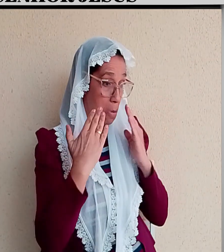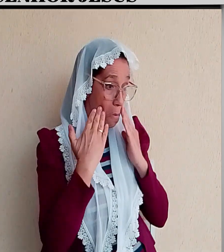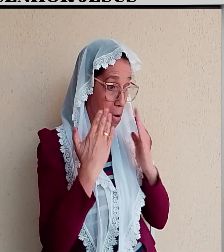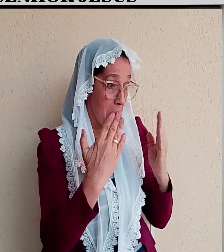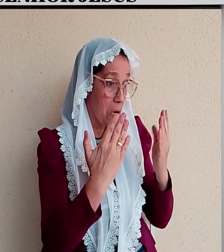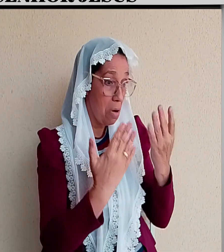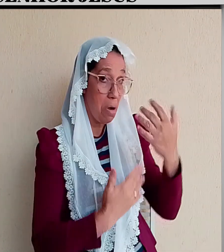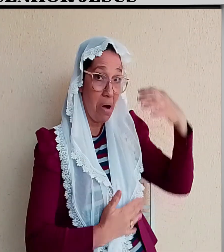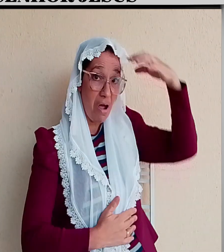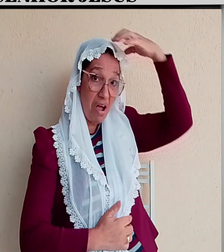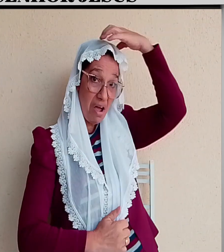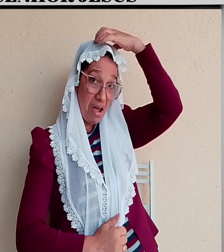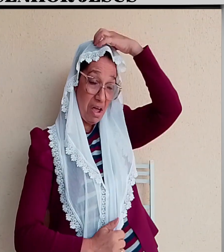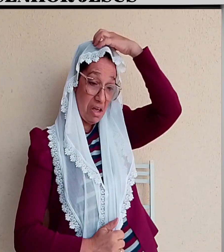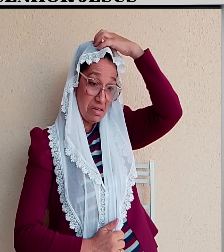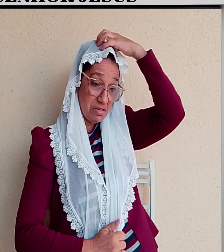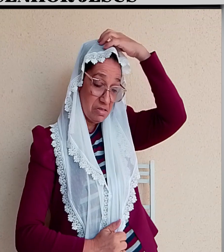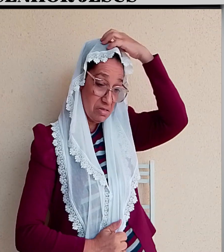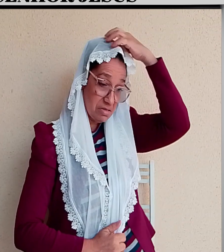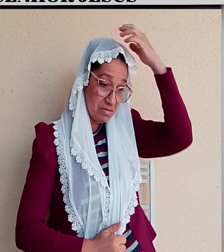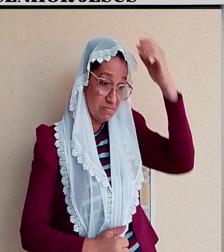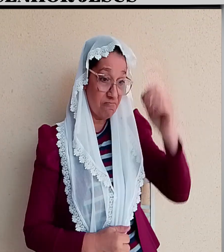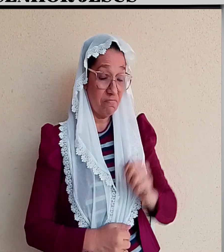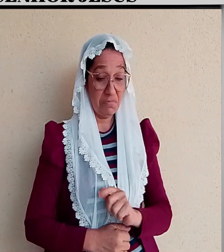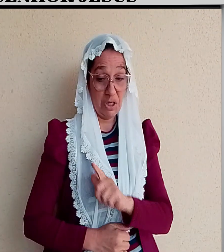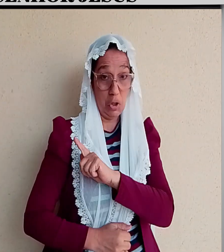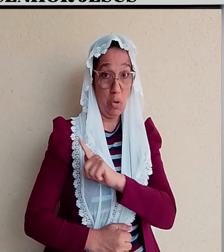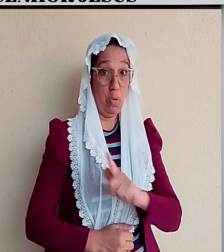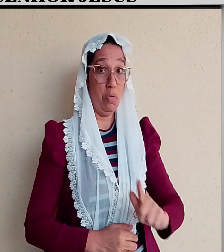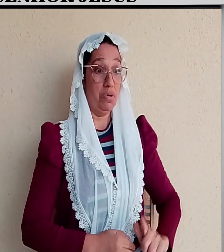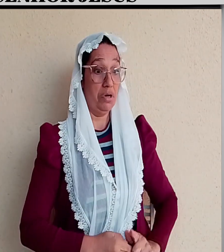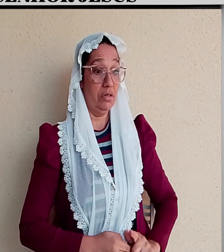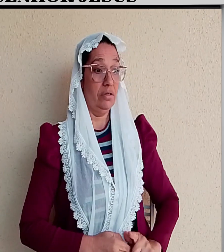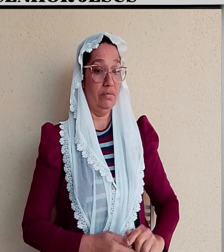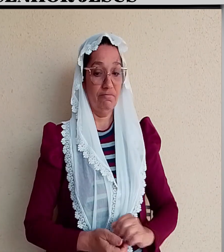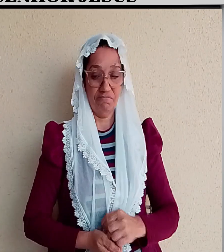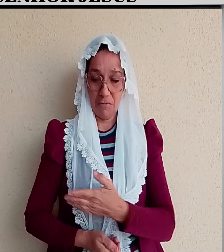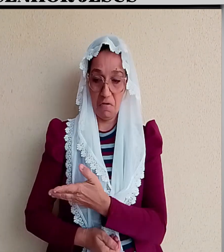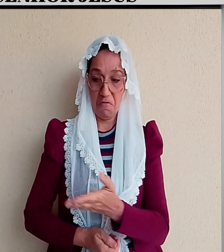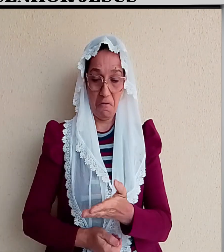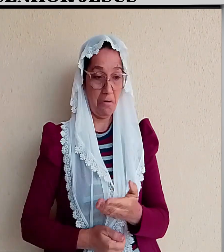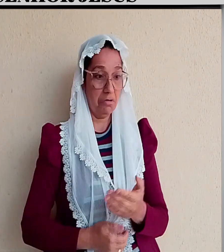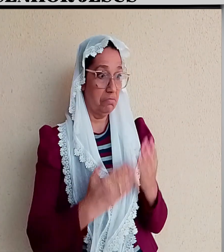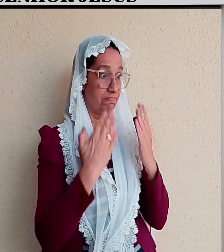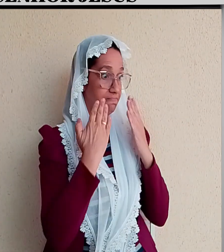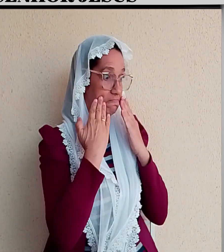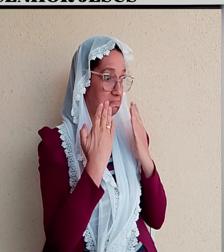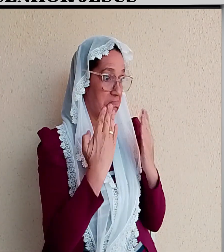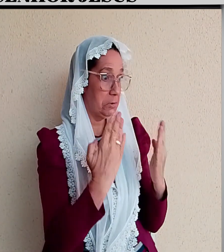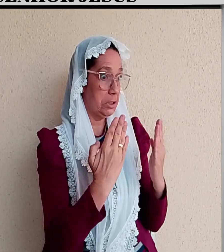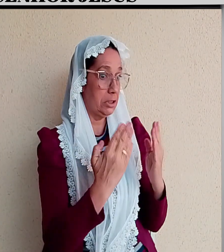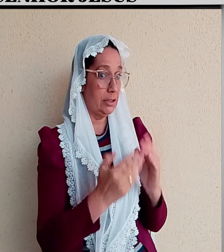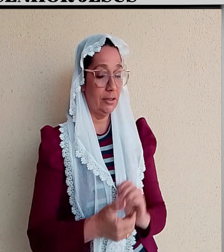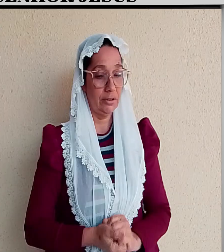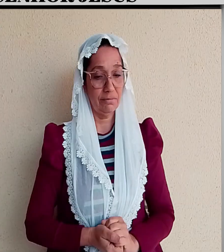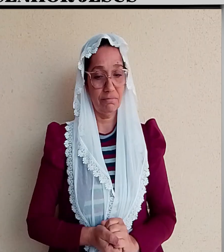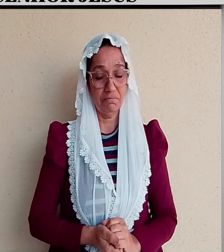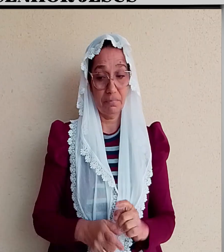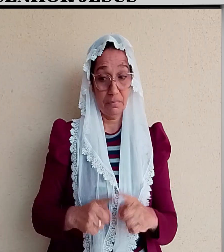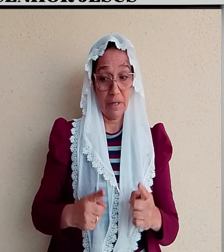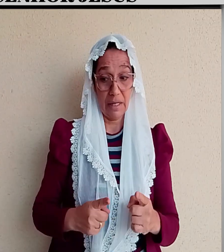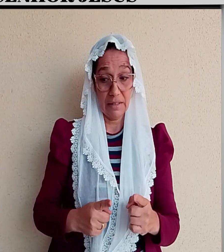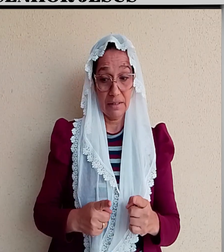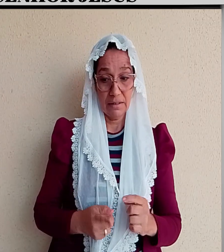mim, para lhe servir de testemunho a eles e aos gentios. Mas quando vos